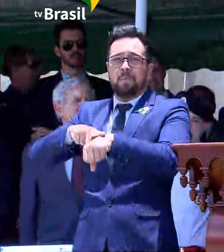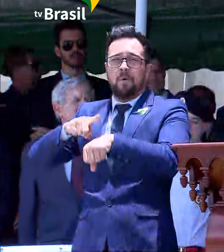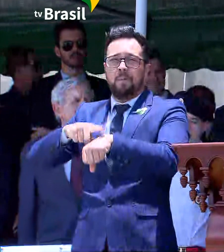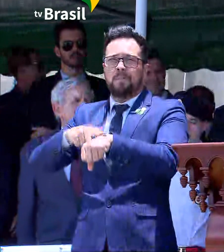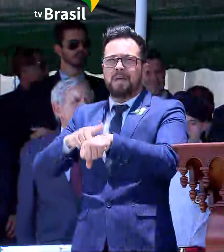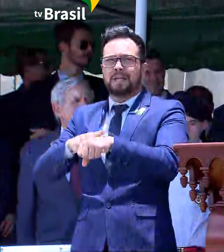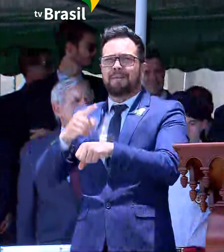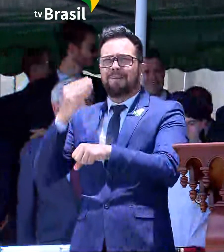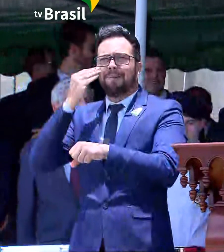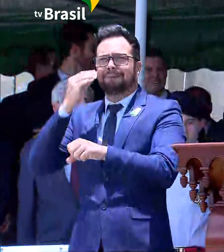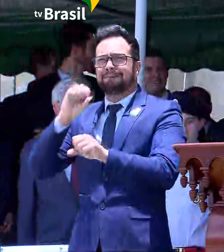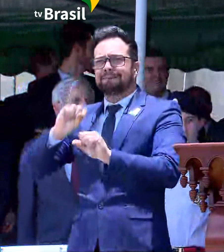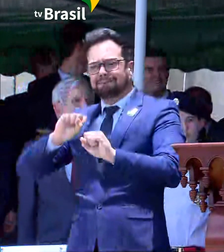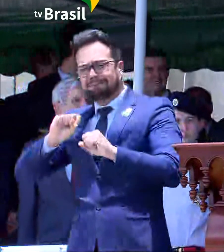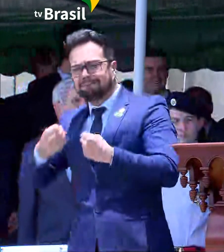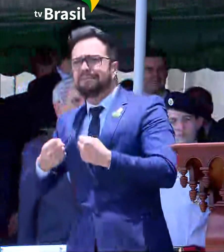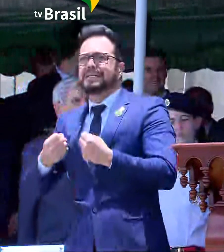provações,